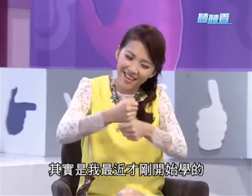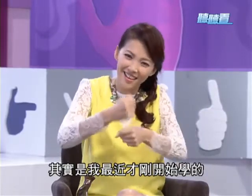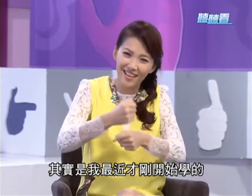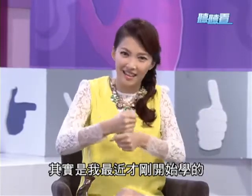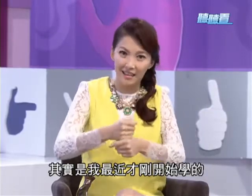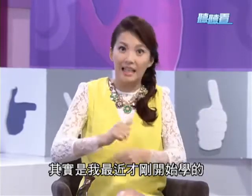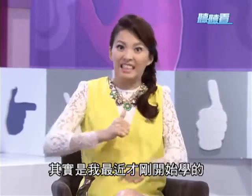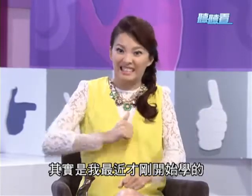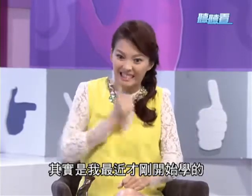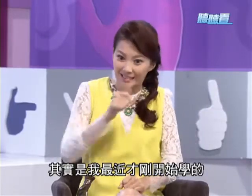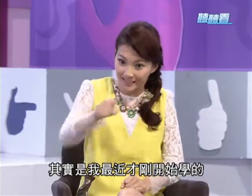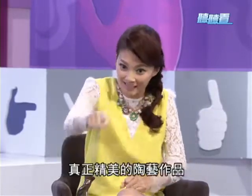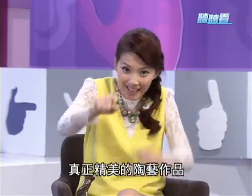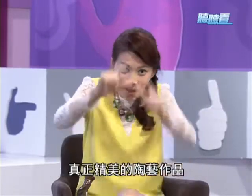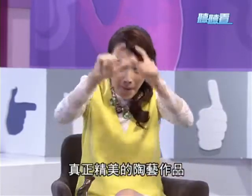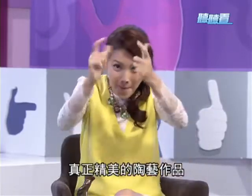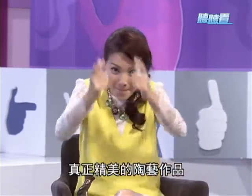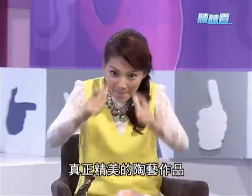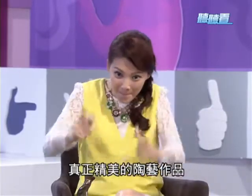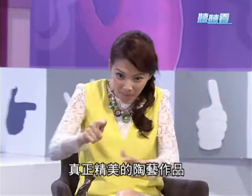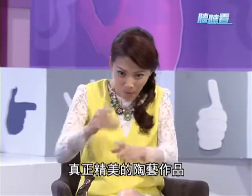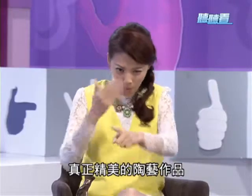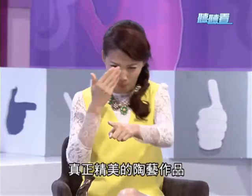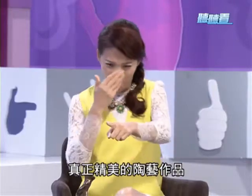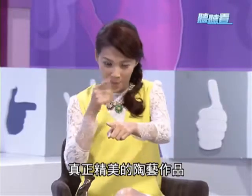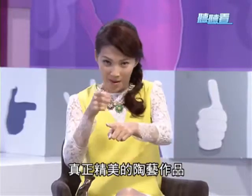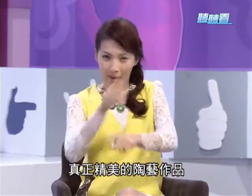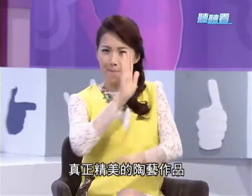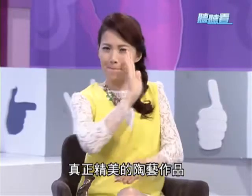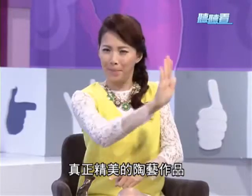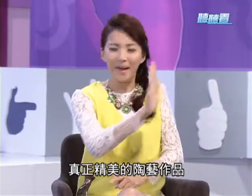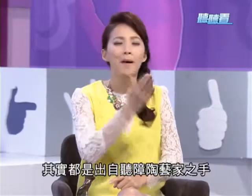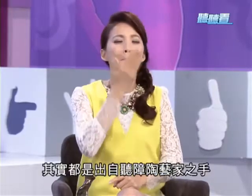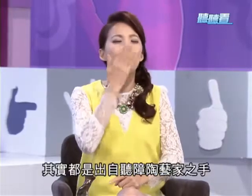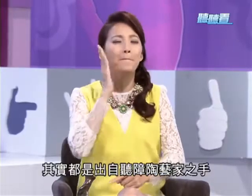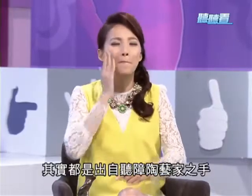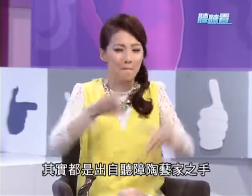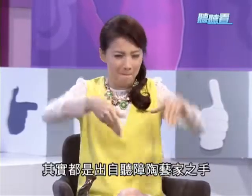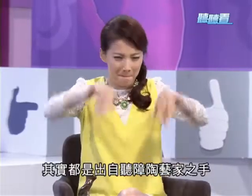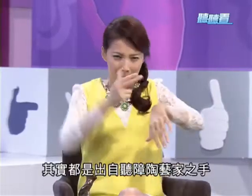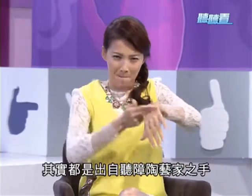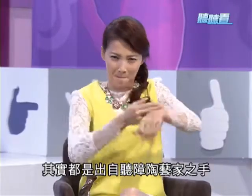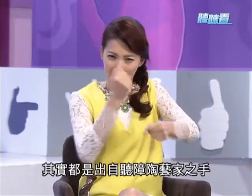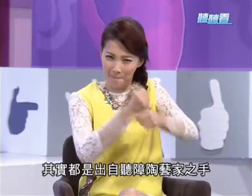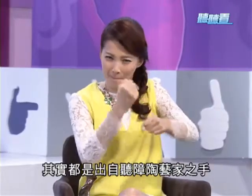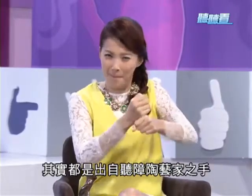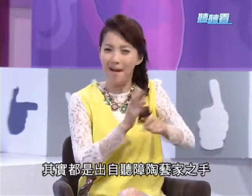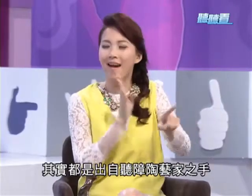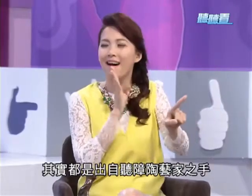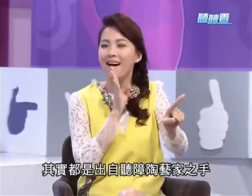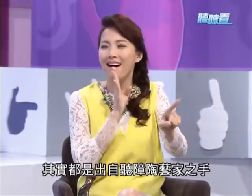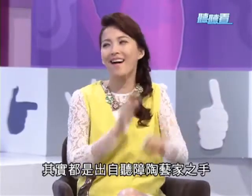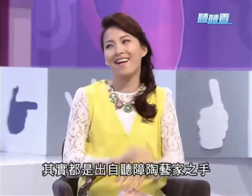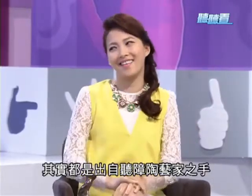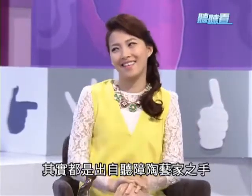学的。真正精美的陶艺作品，其实都是出自厅长陶艺家之手啦。